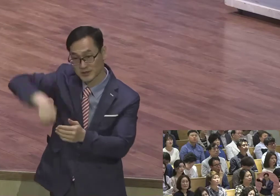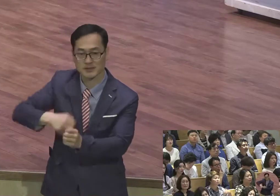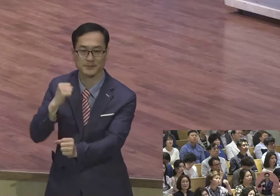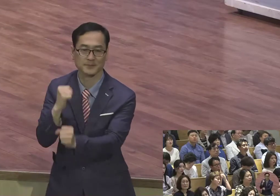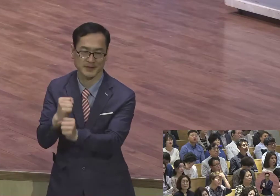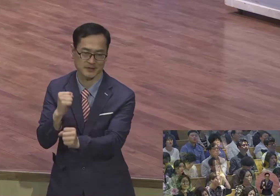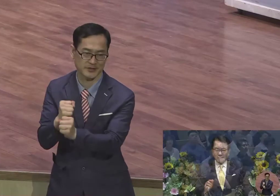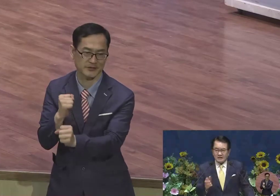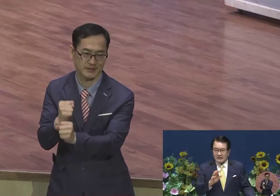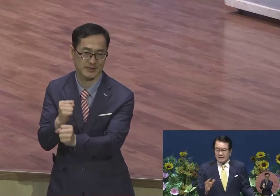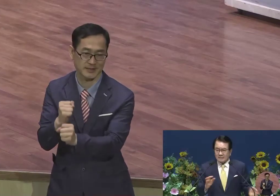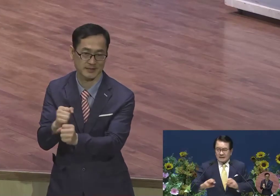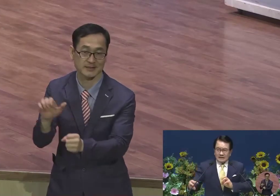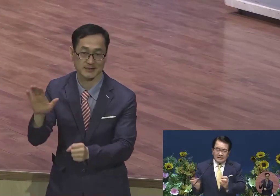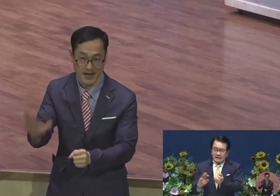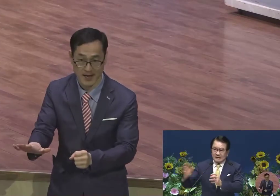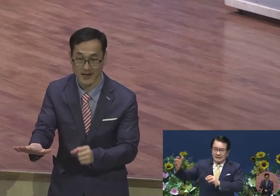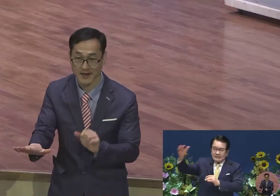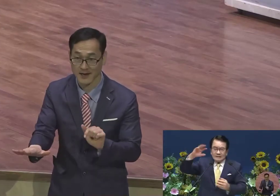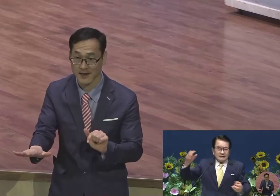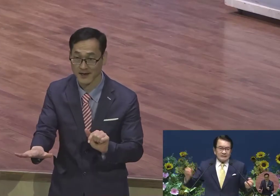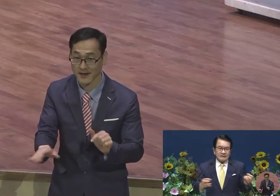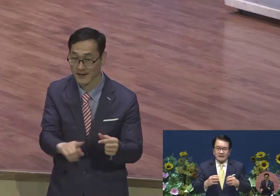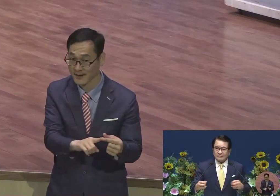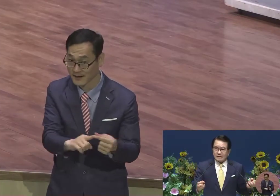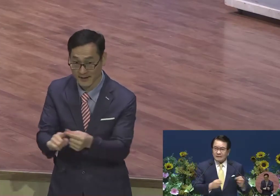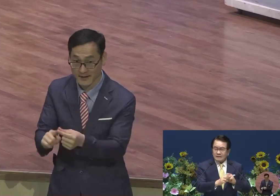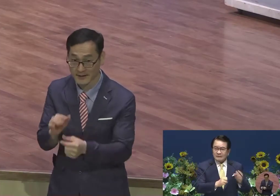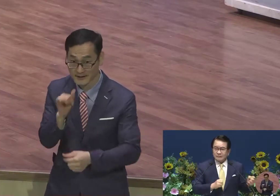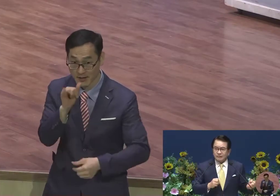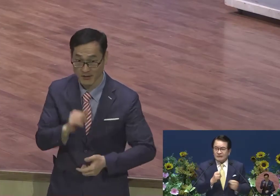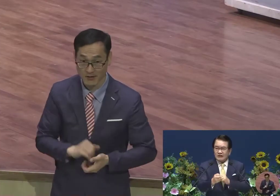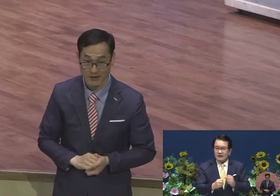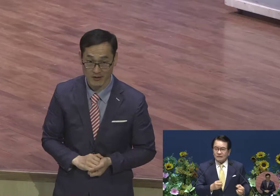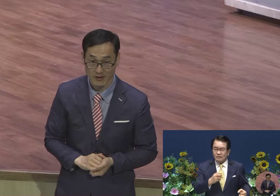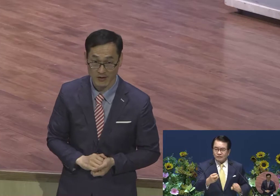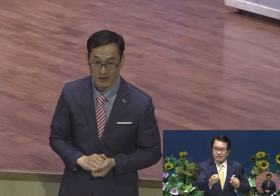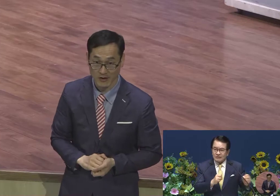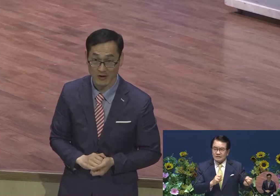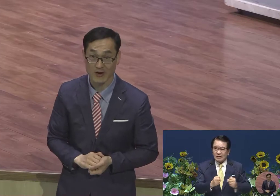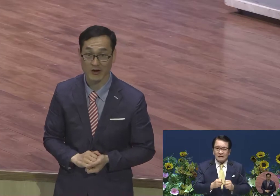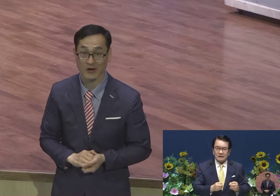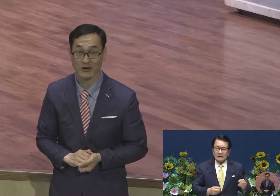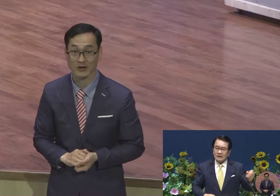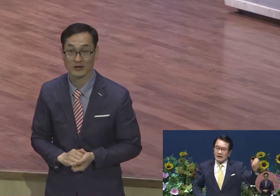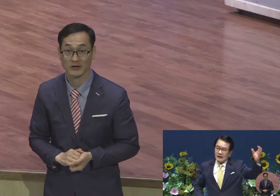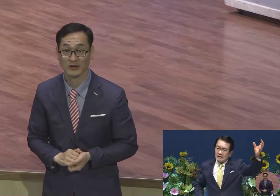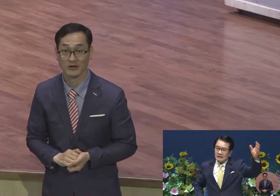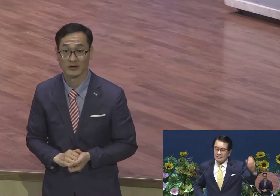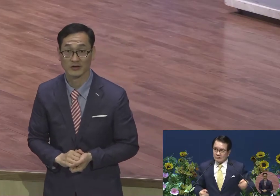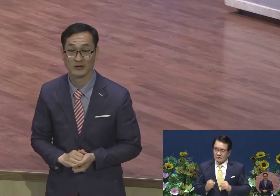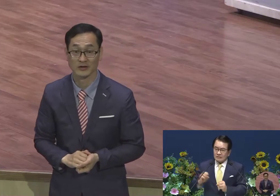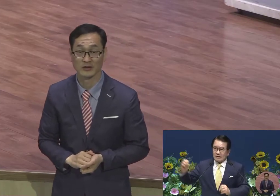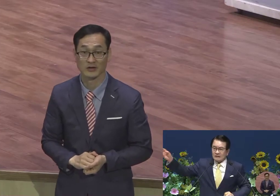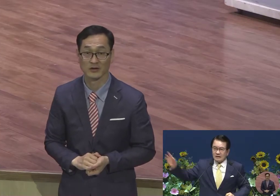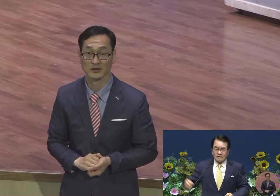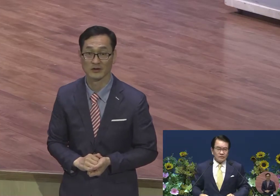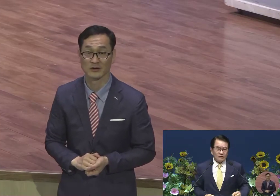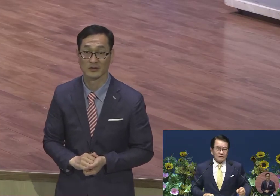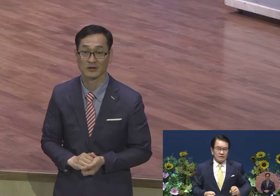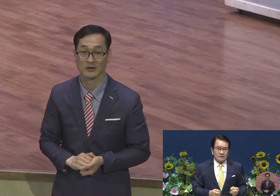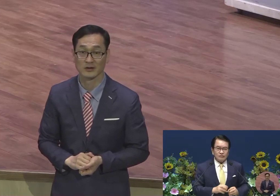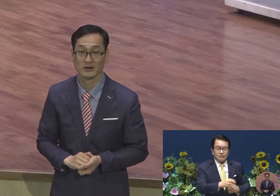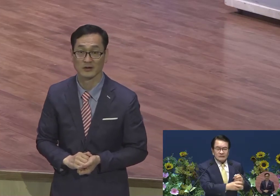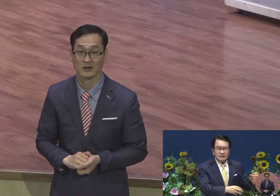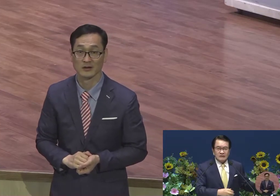창조했어요. 웃자다가 막 이래다가 막 부딪혀가지고 부서지다가 해가 생기고 달이